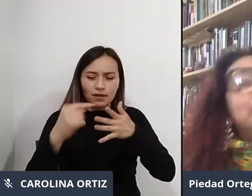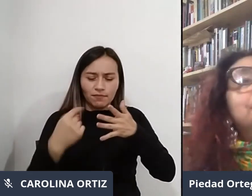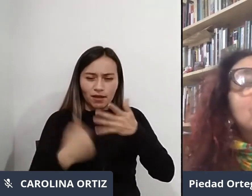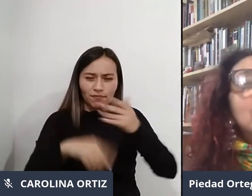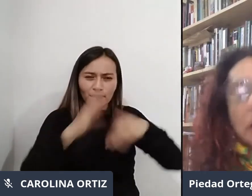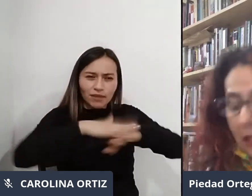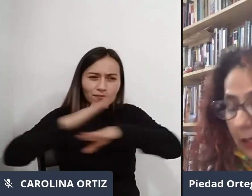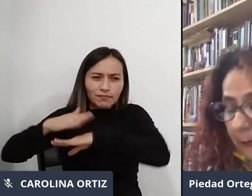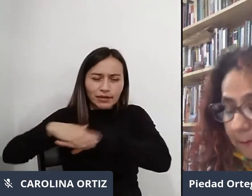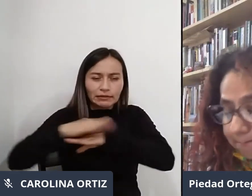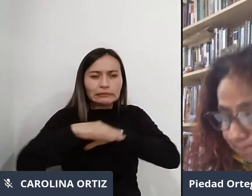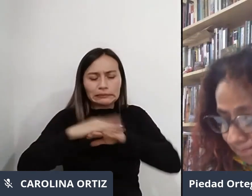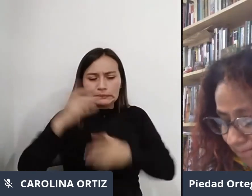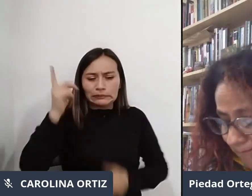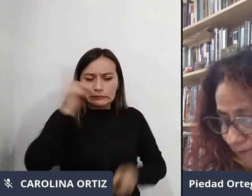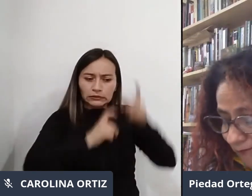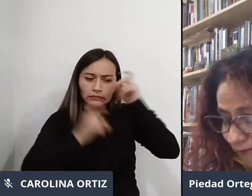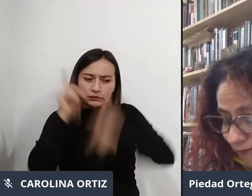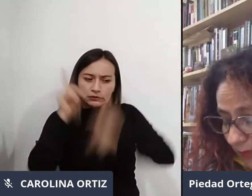preguntan